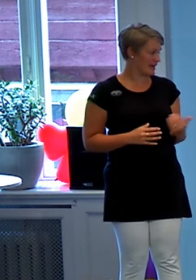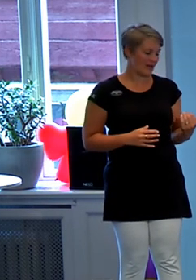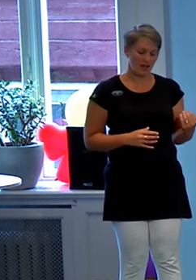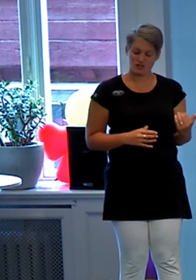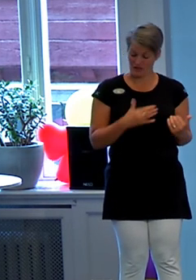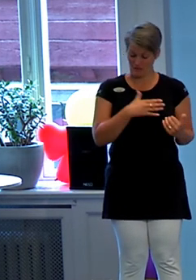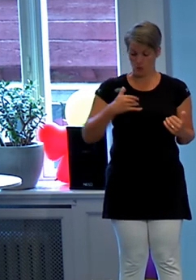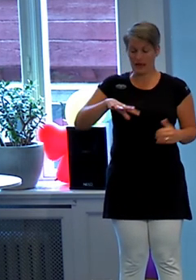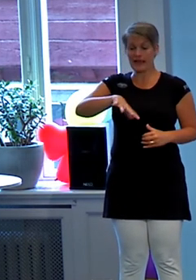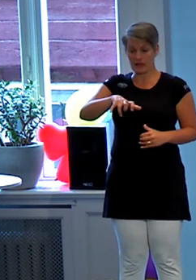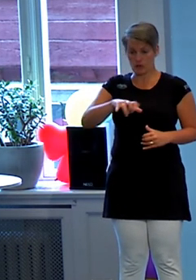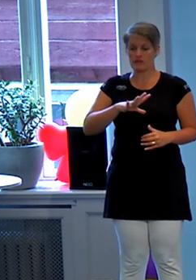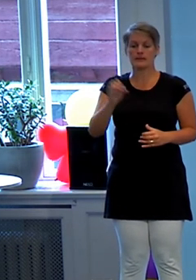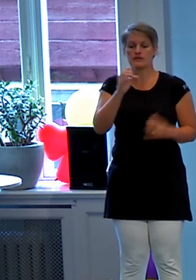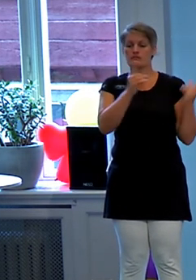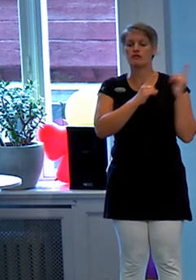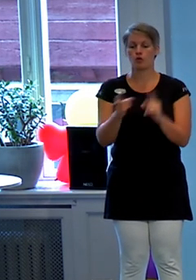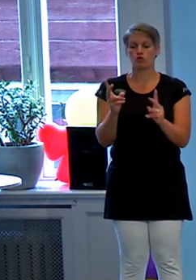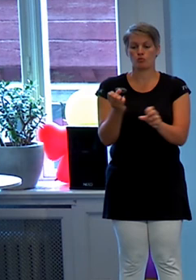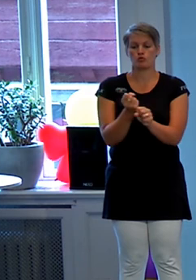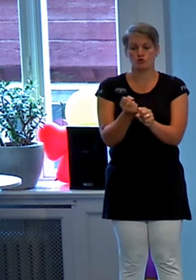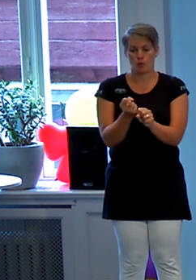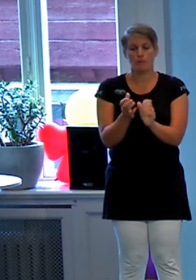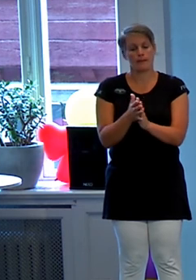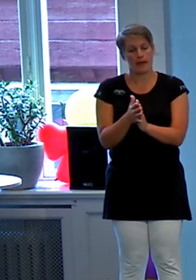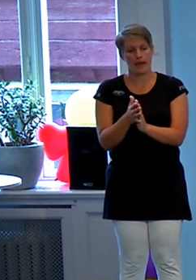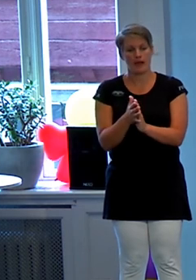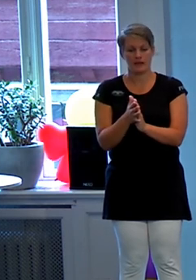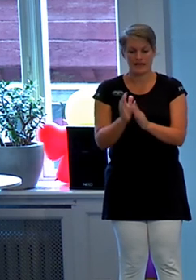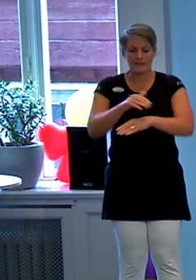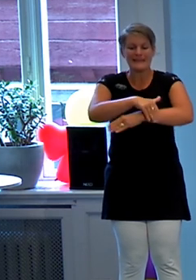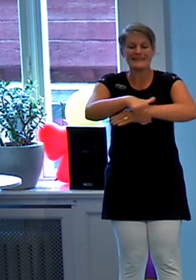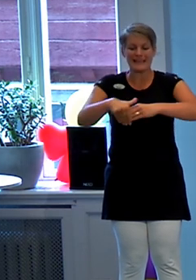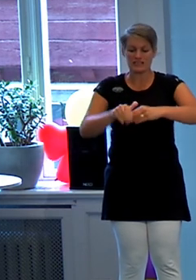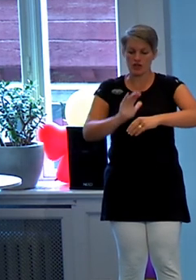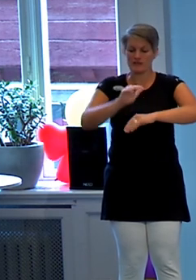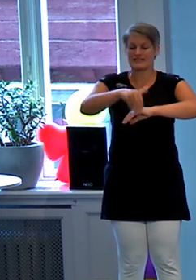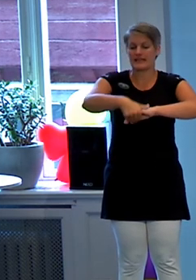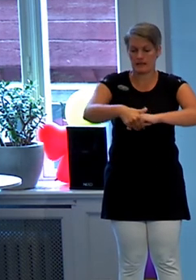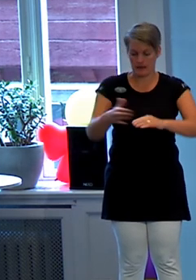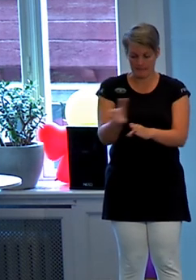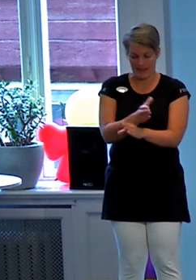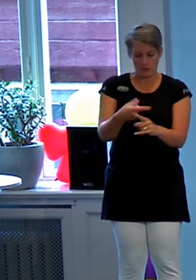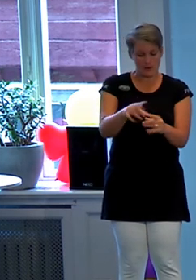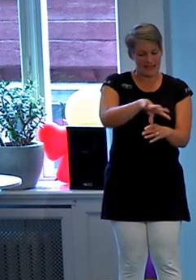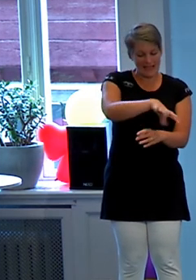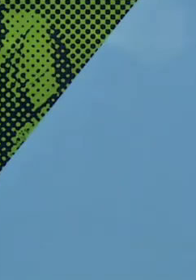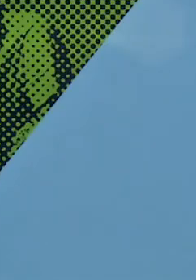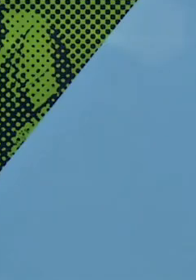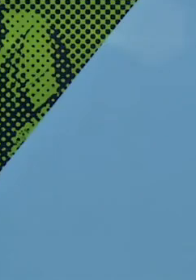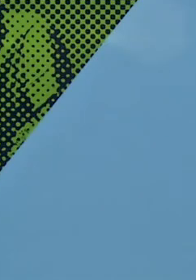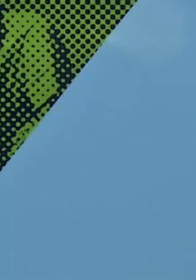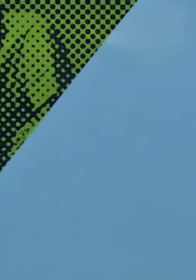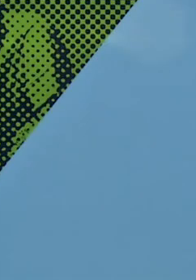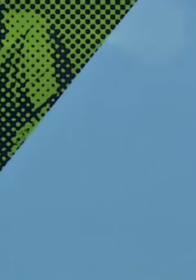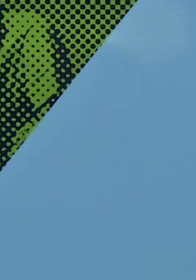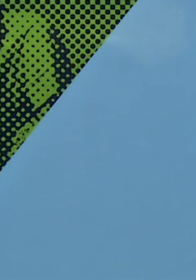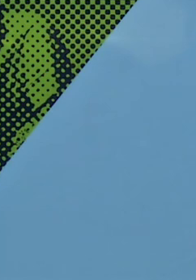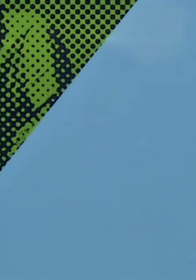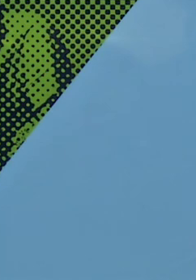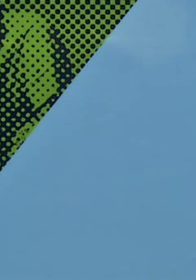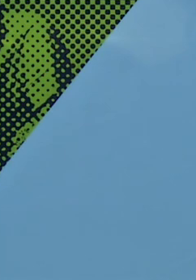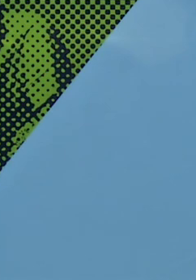varje region är det ju massor med folk som jobbar med det som är gränsöverskridande mellan regioner, mellan län och också